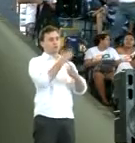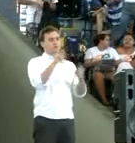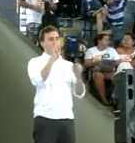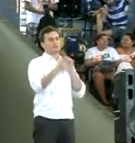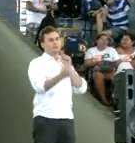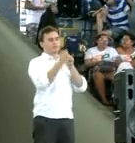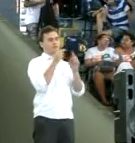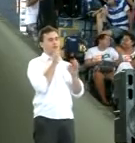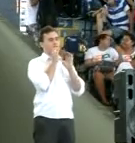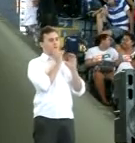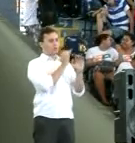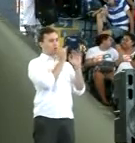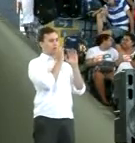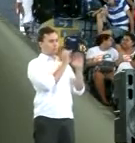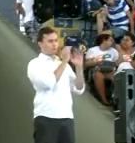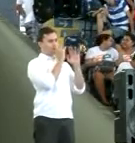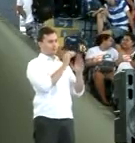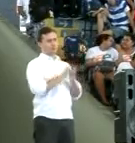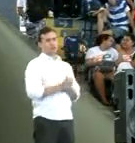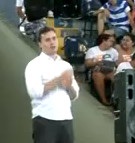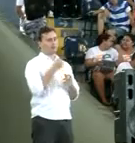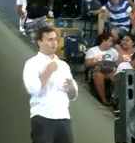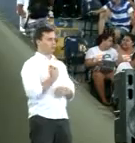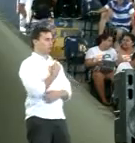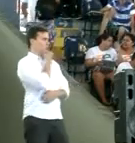flauta. Aí eu digo, não, música eu não.